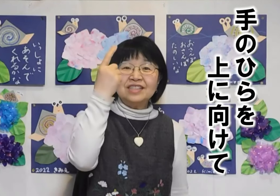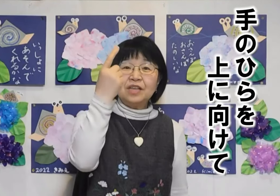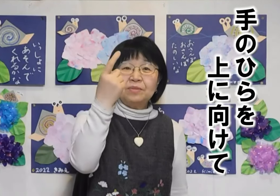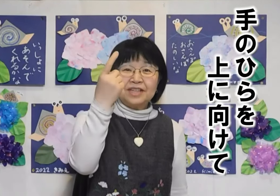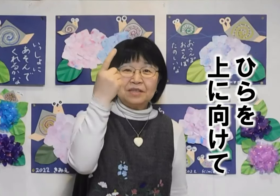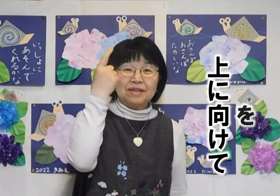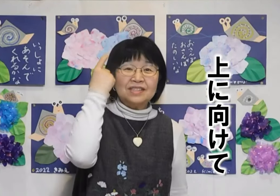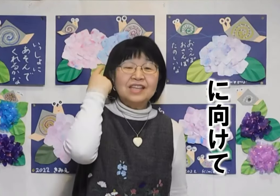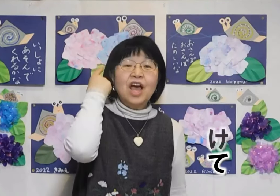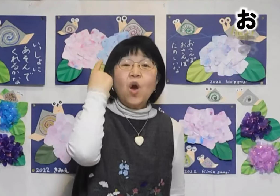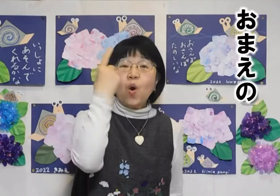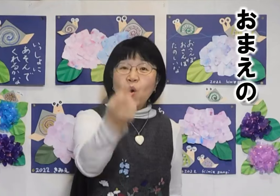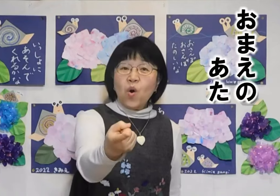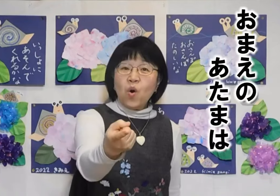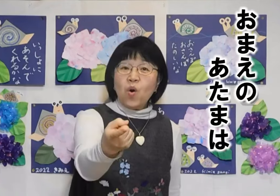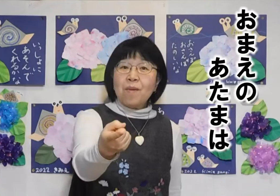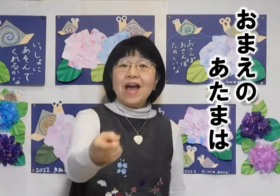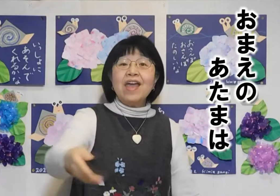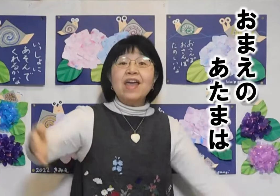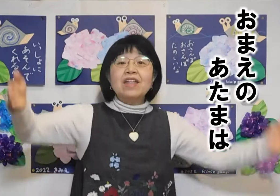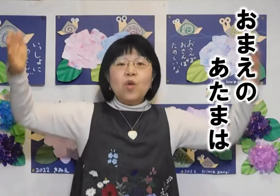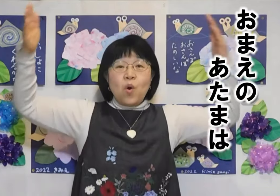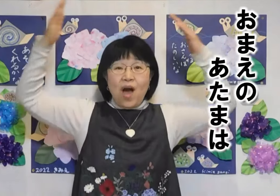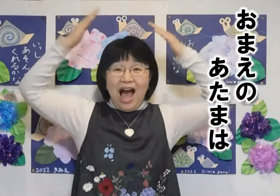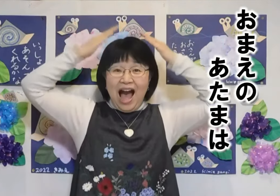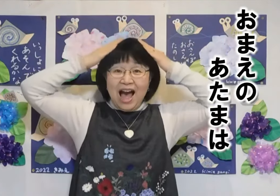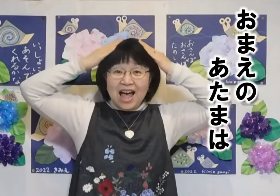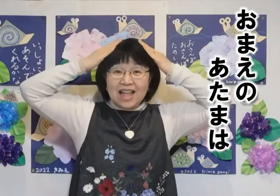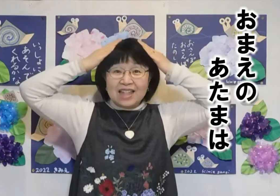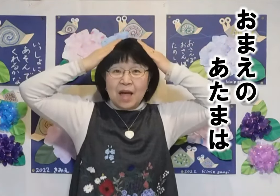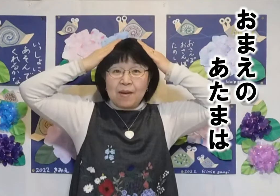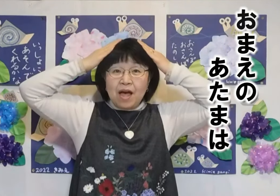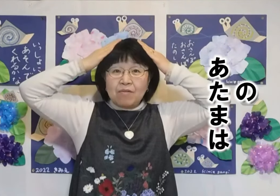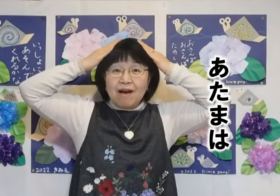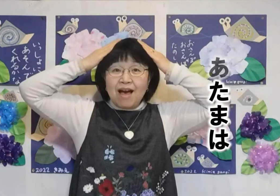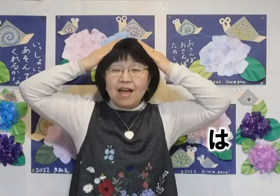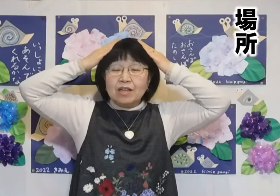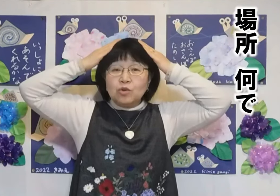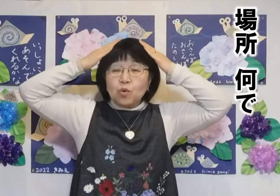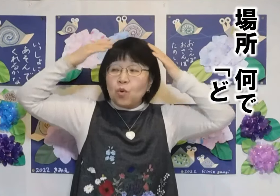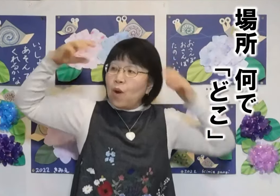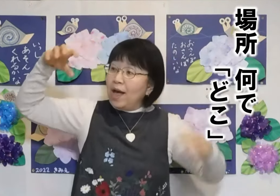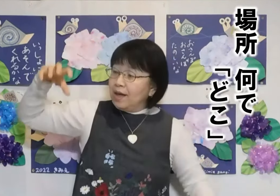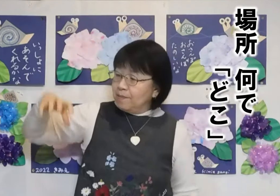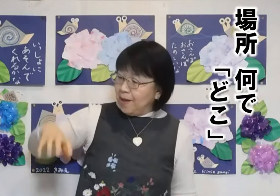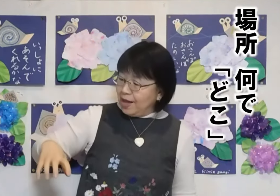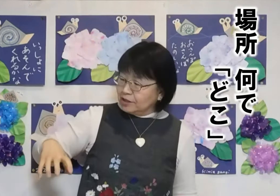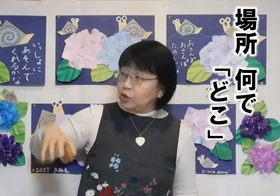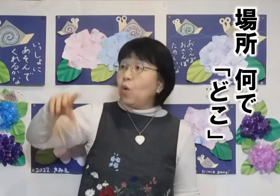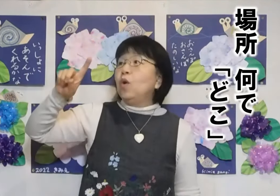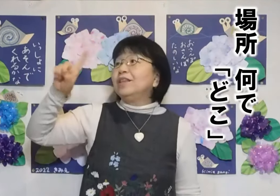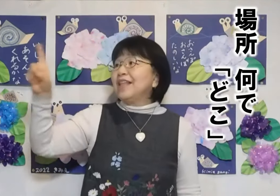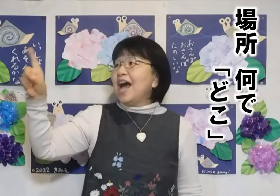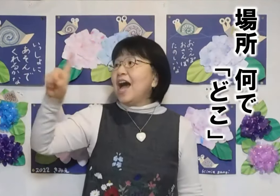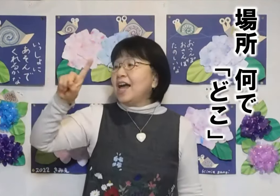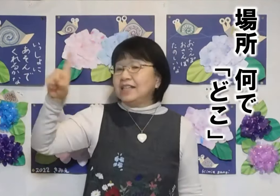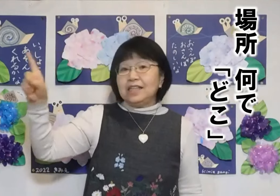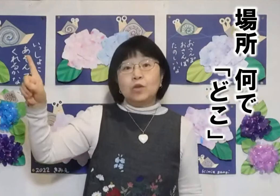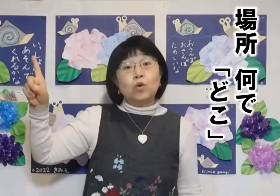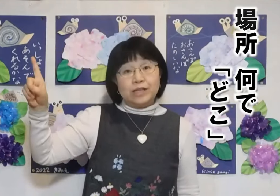で指さします。お前の頭はどこ、は場所なにで、どこです